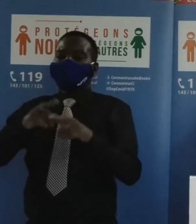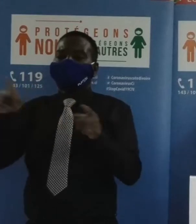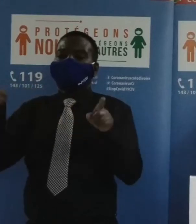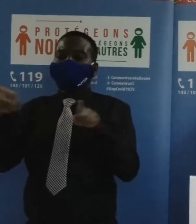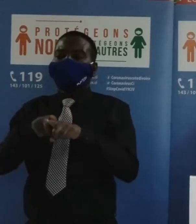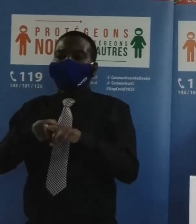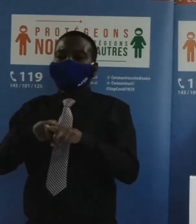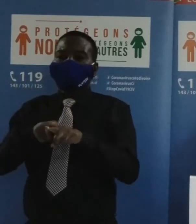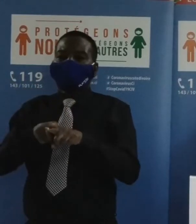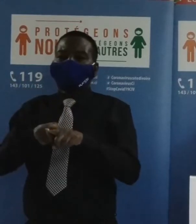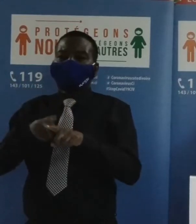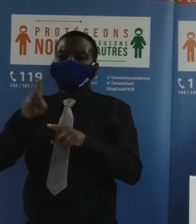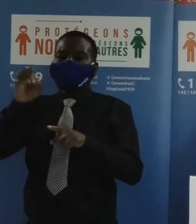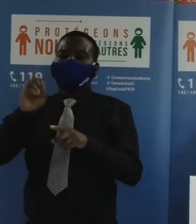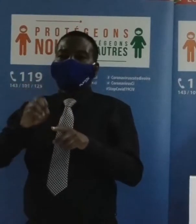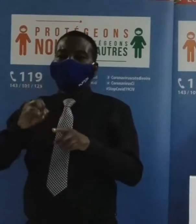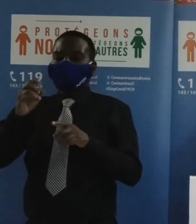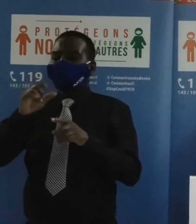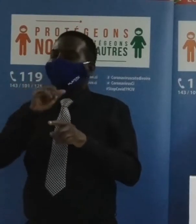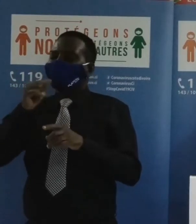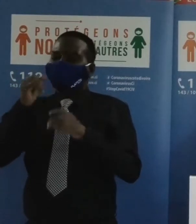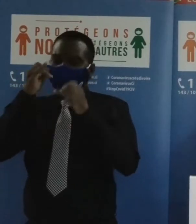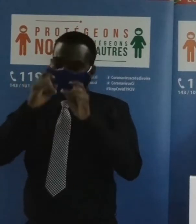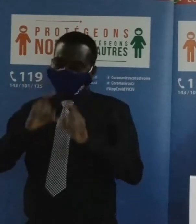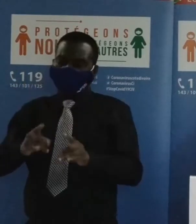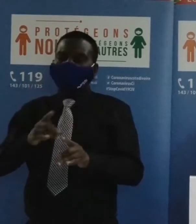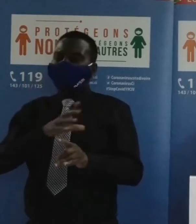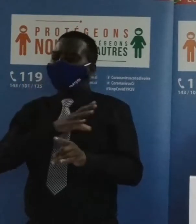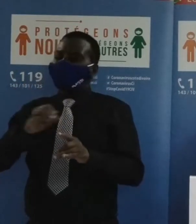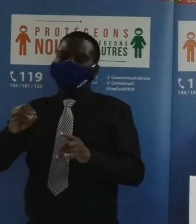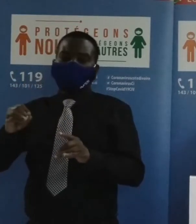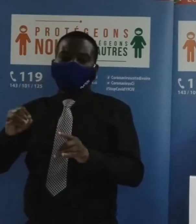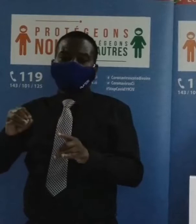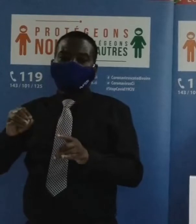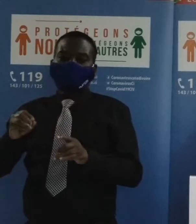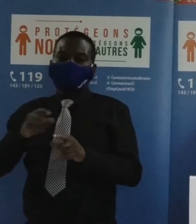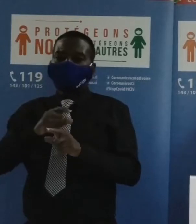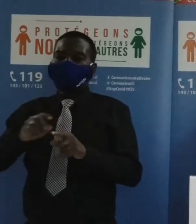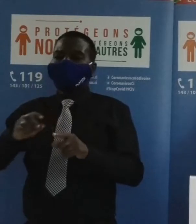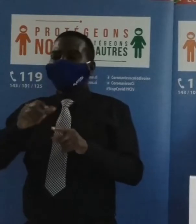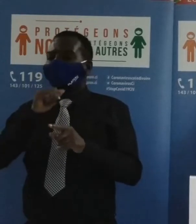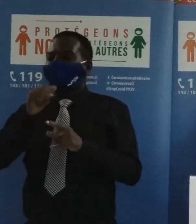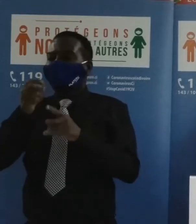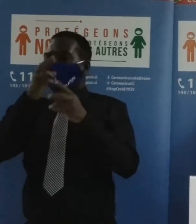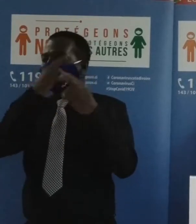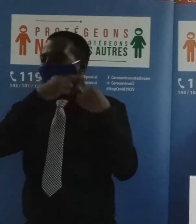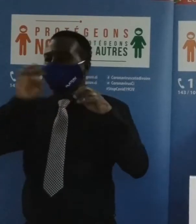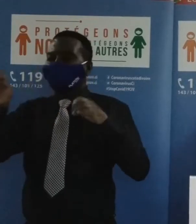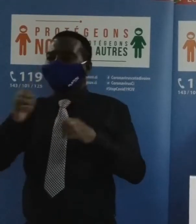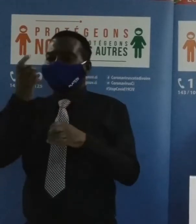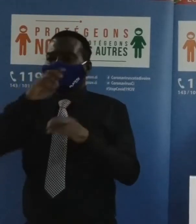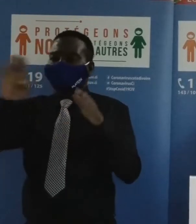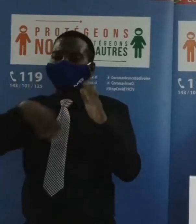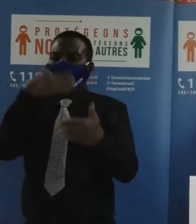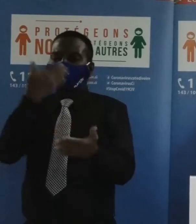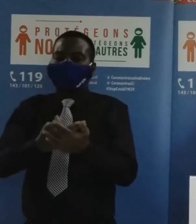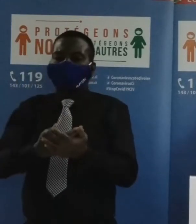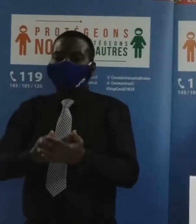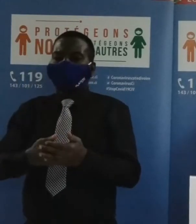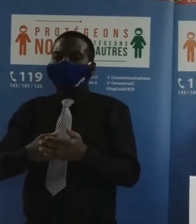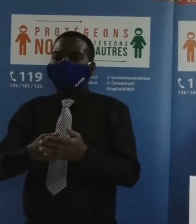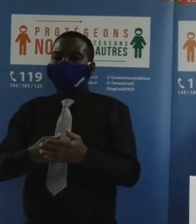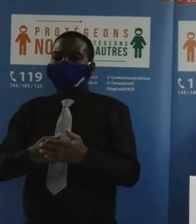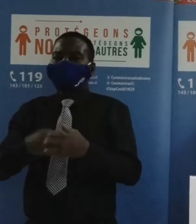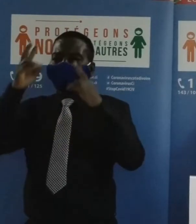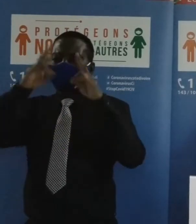surtout mais surtout de l'ain discipline et de l'irresponsabilité dont nous faisons preuve la ville de bouaké